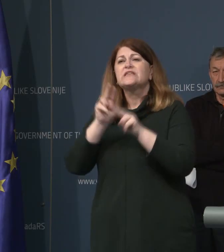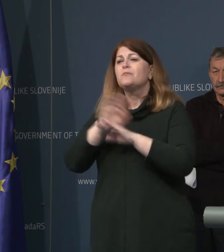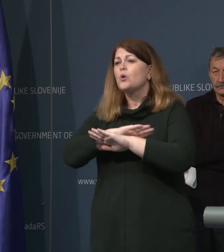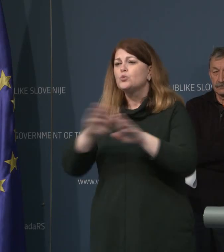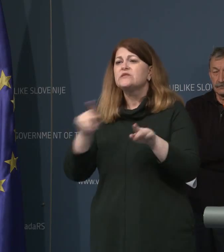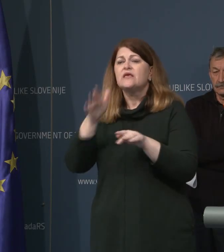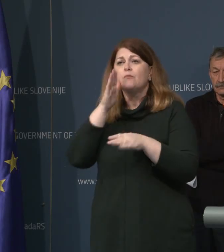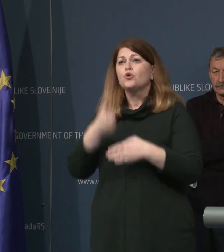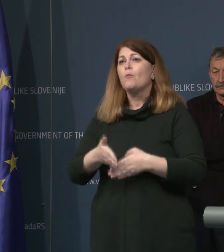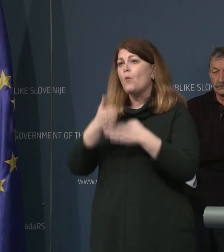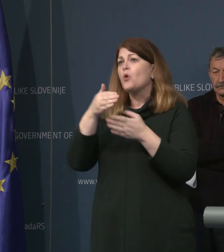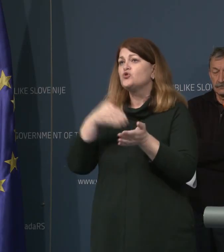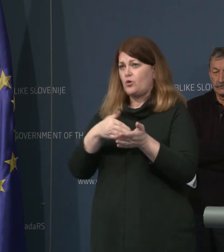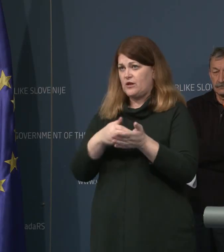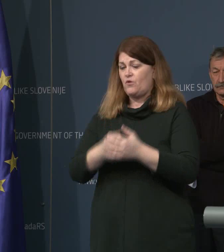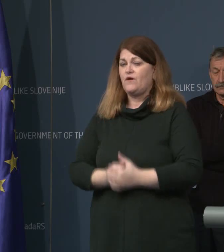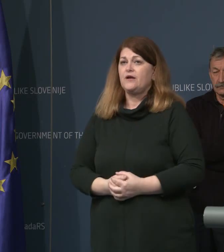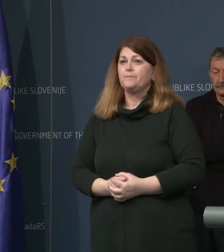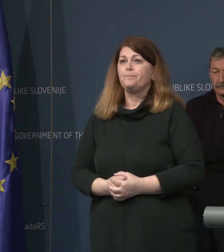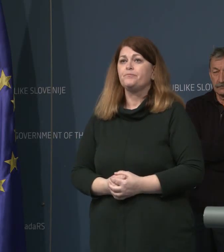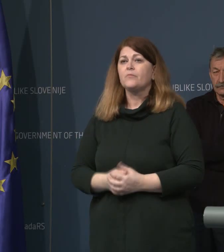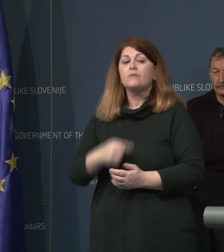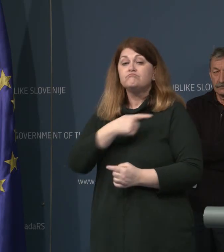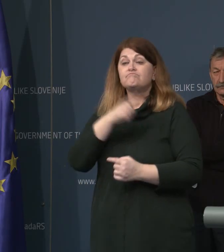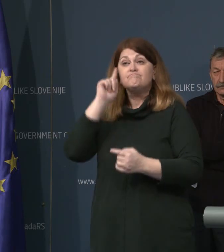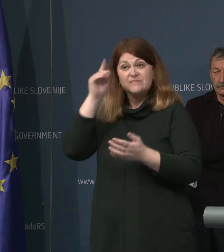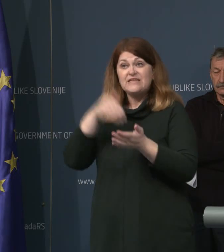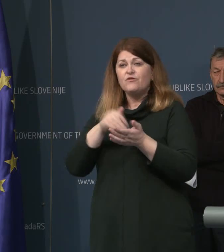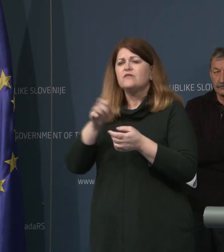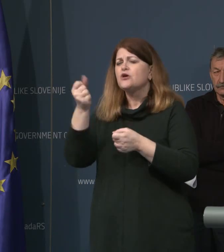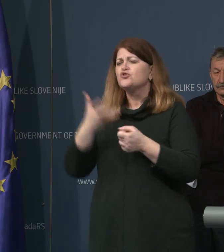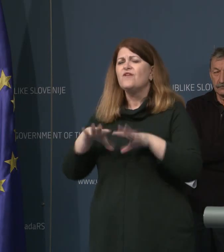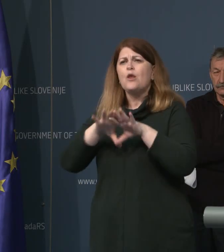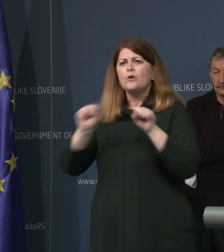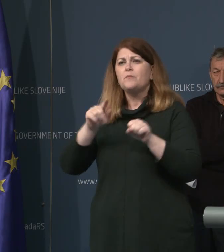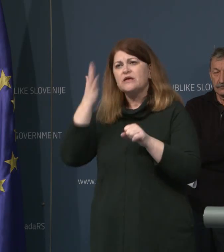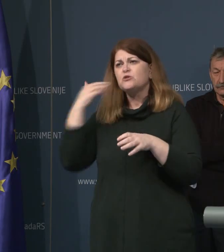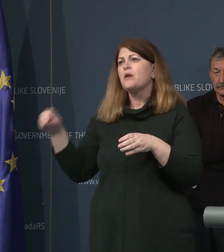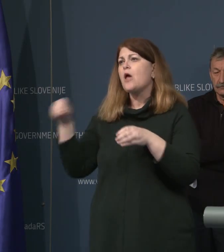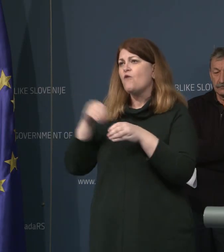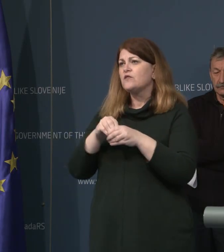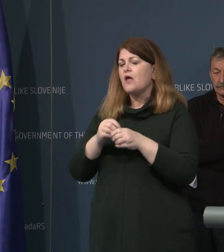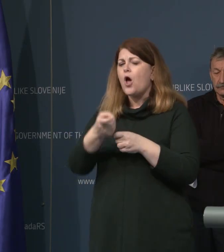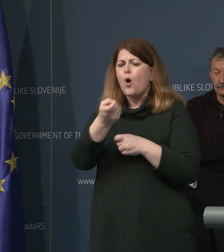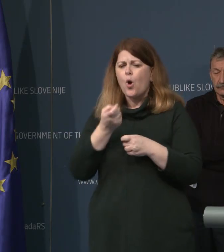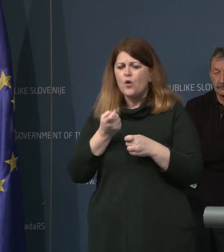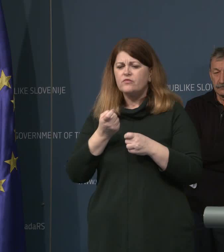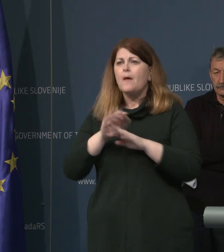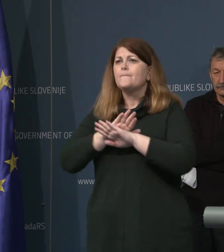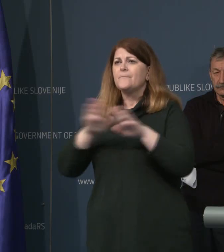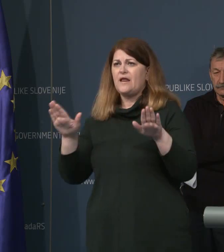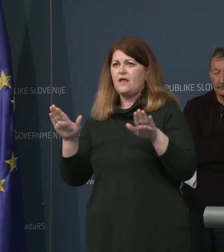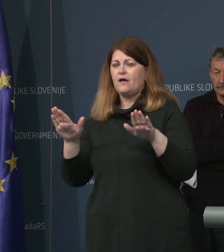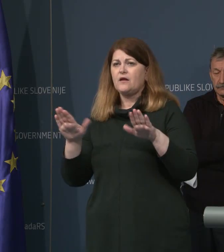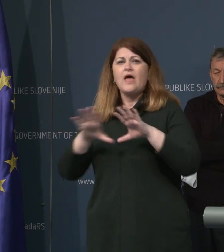ki bodo pomoč potrebovali. Zavedamo se, da številni ukrepi, ki so bili uvedeni od